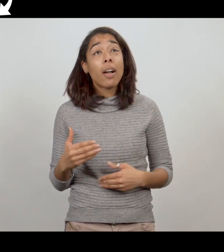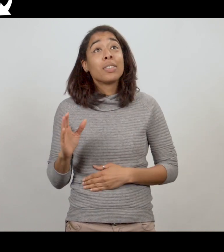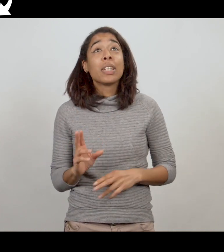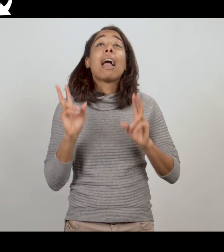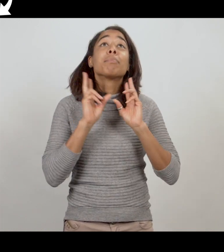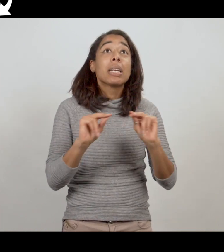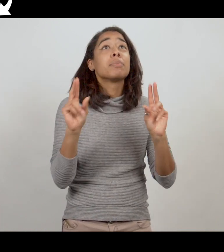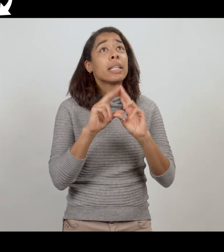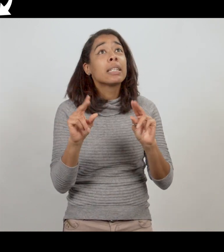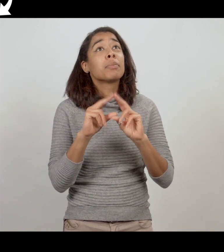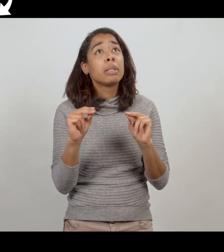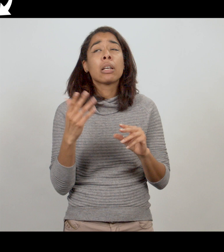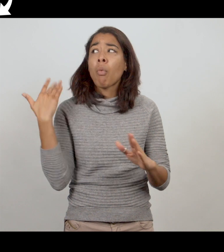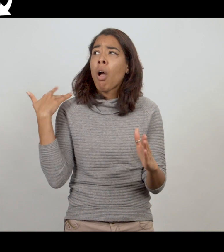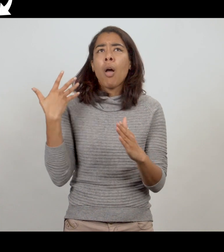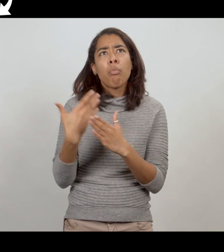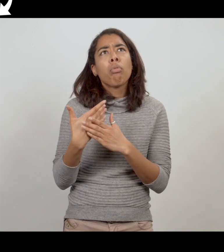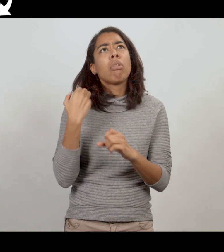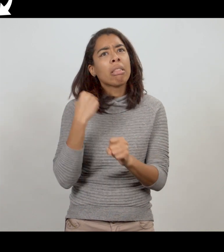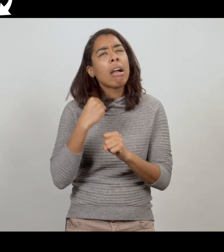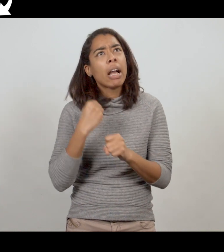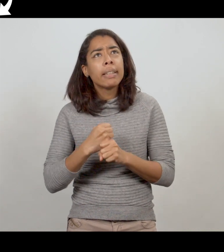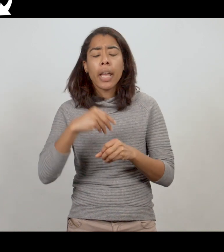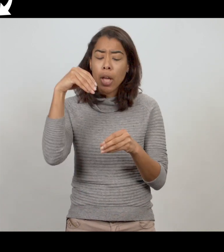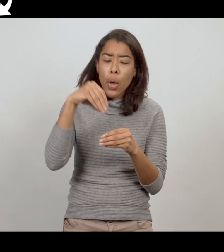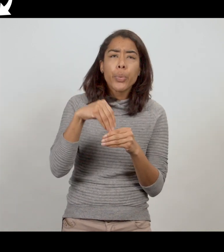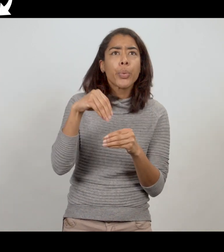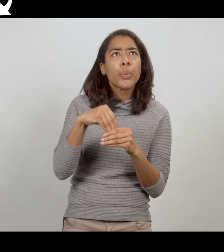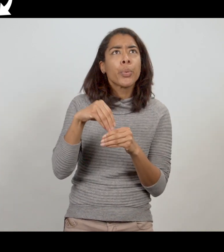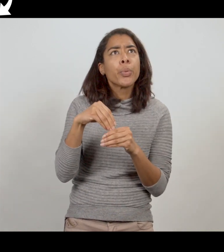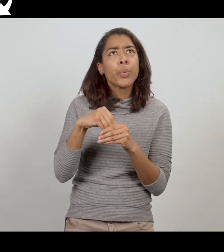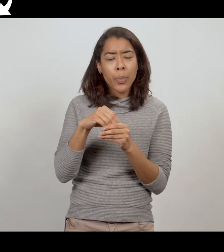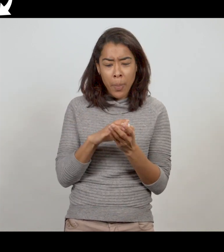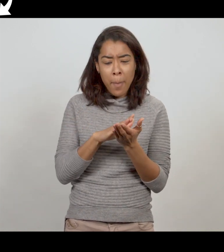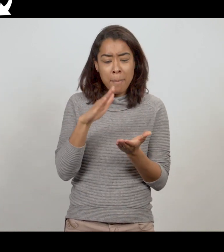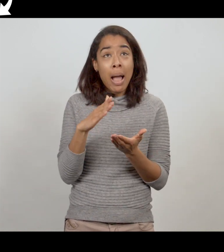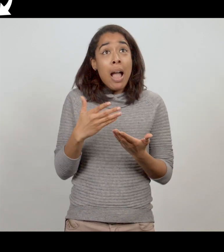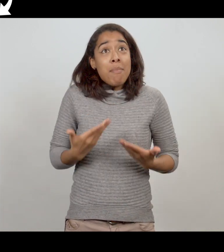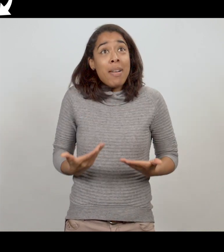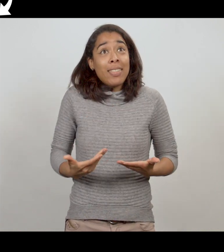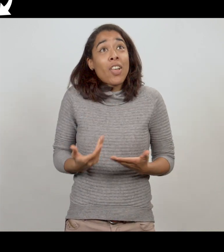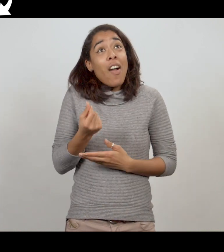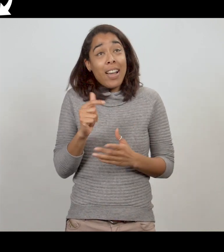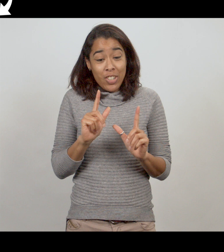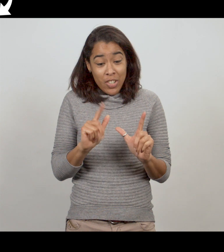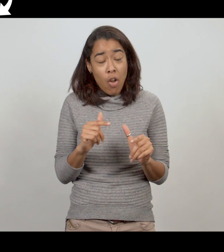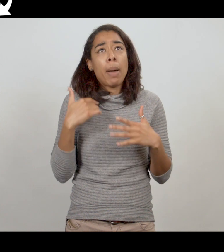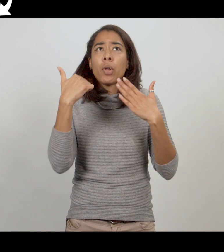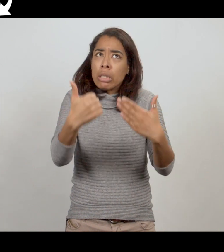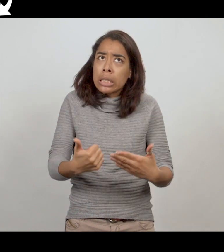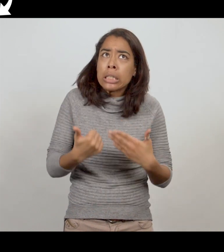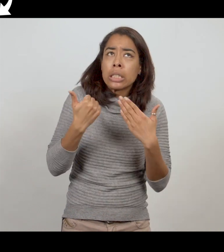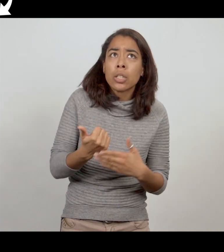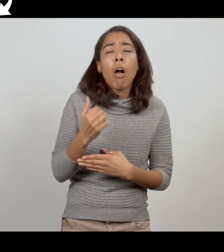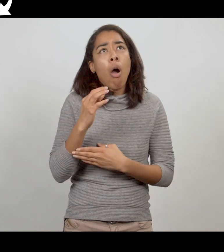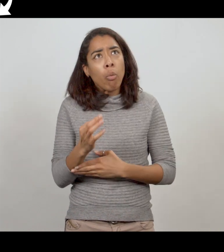qui elle était, Marie lui raconte toute son histoire, combien elle a travaillé dur pendant